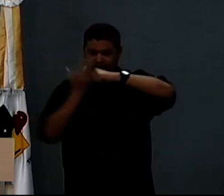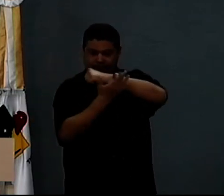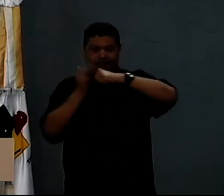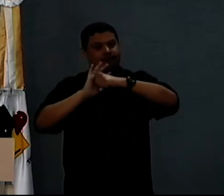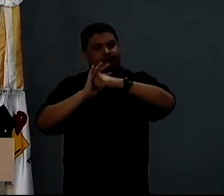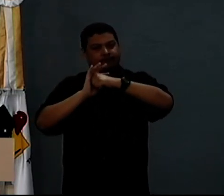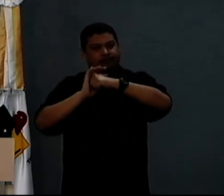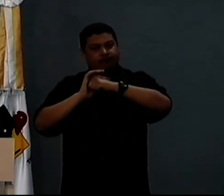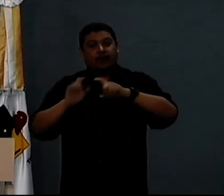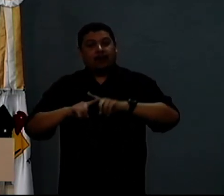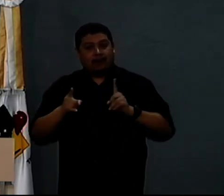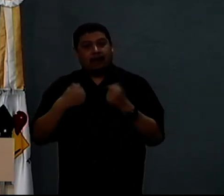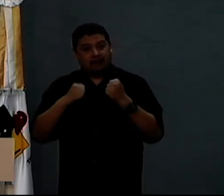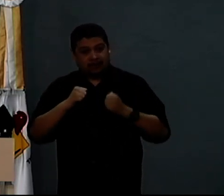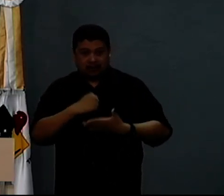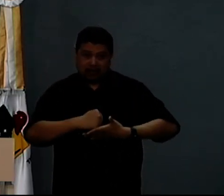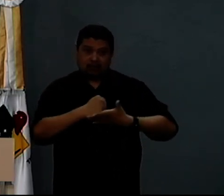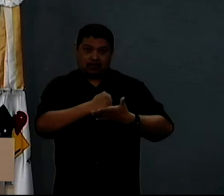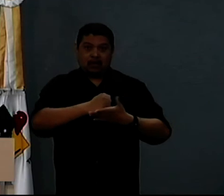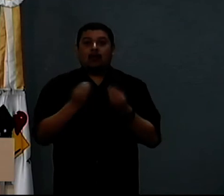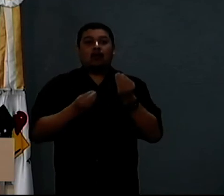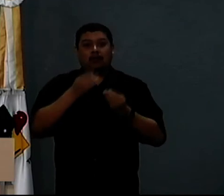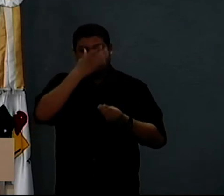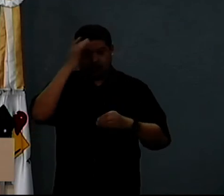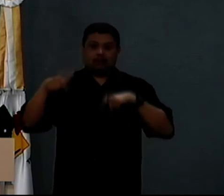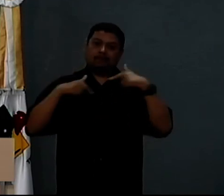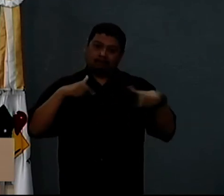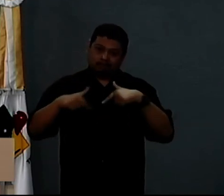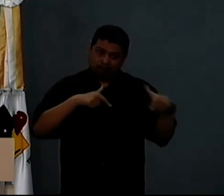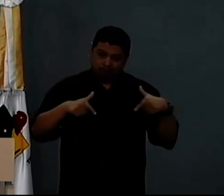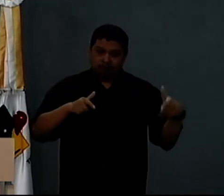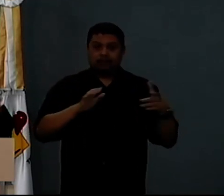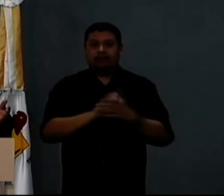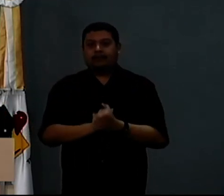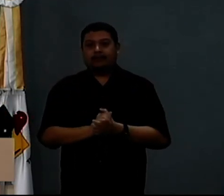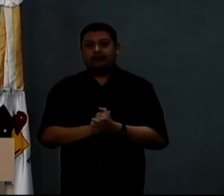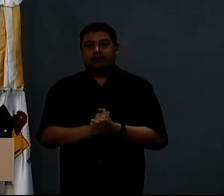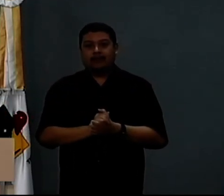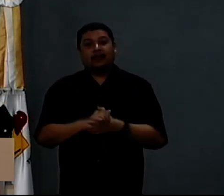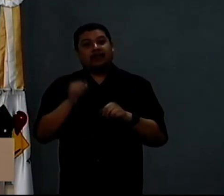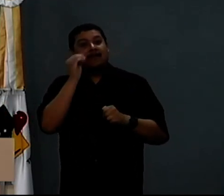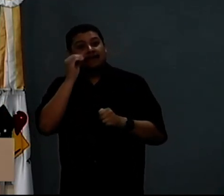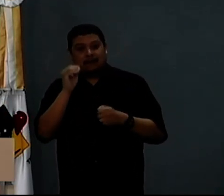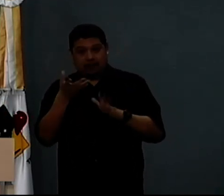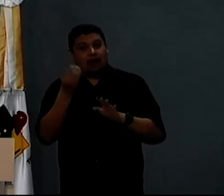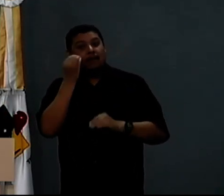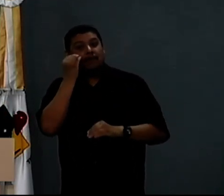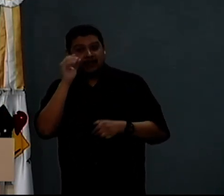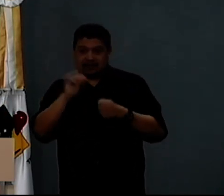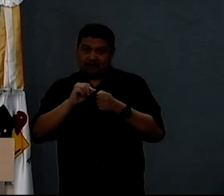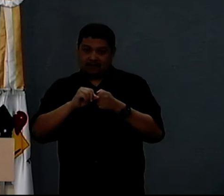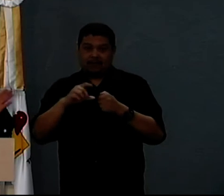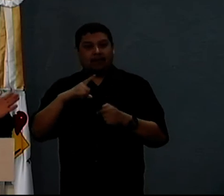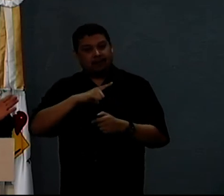trabalhar, dar condições, fazer algum trabalho de alerta, e esse está sendo executado. Agora, temos que focar no trabalho,